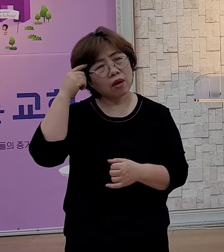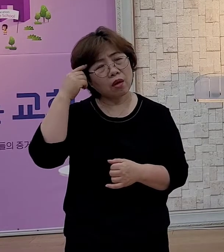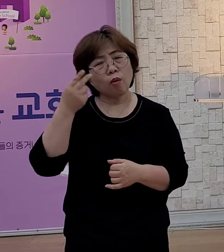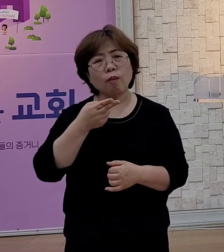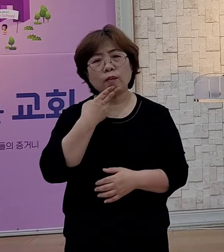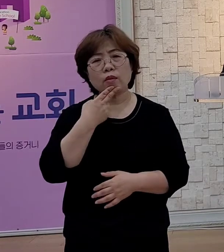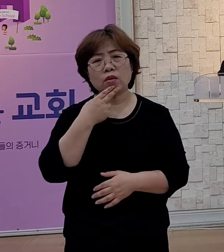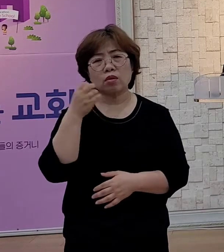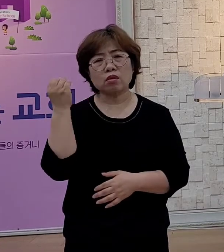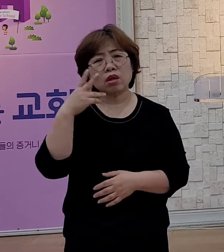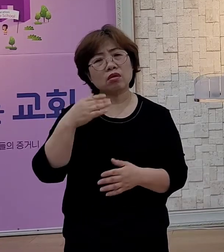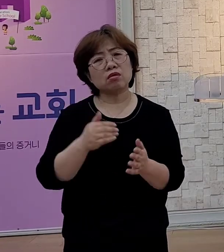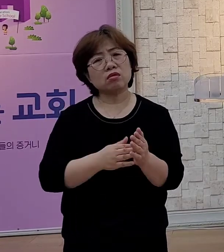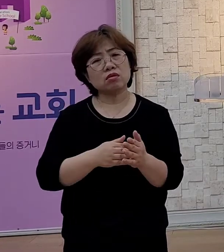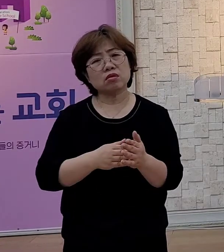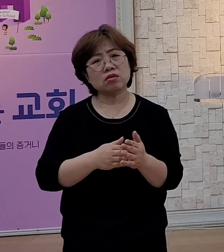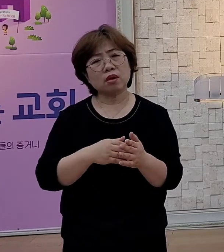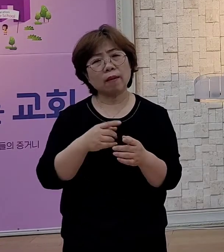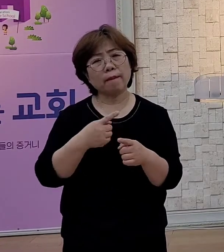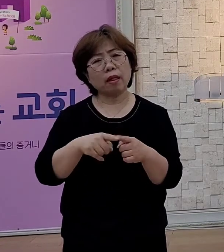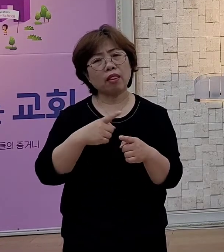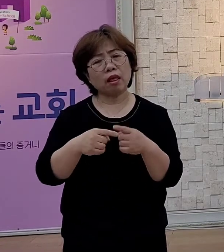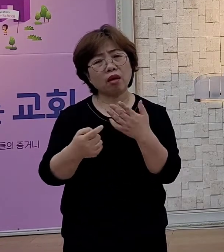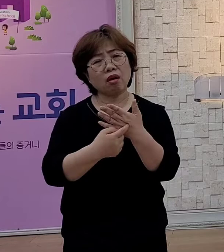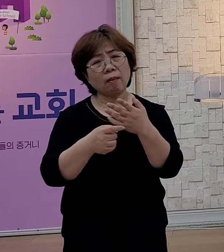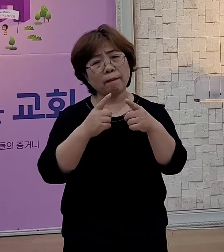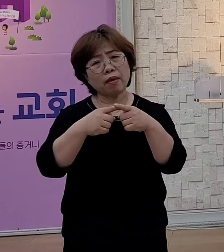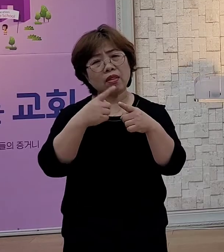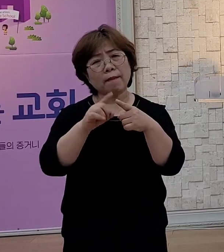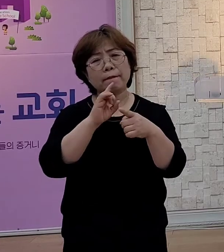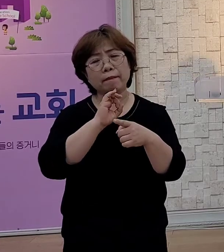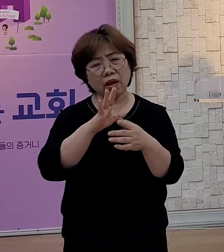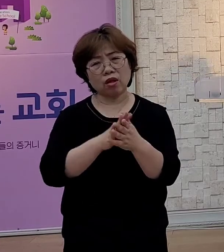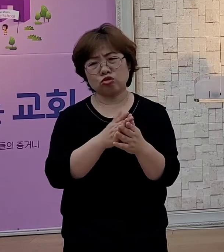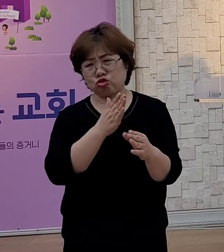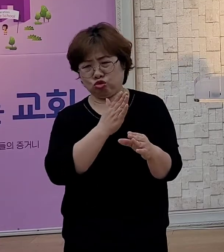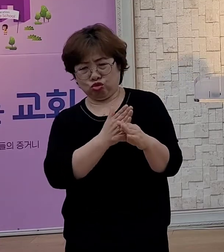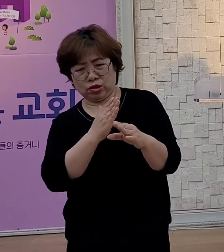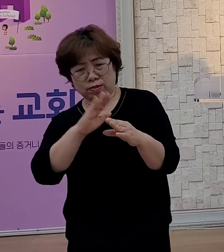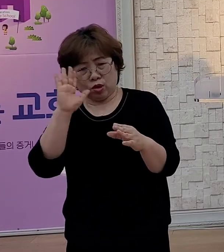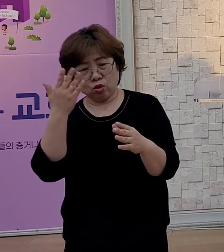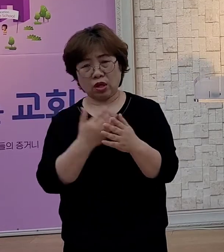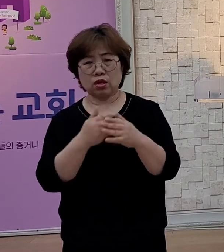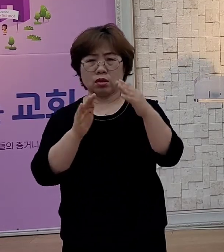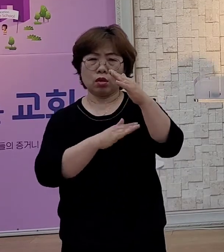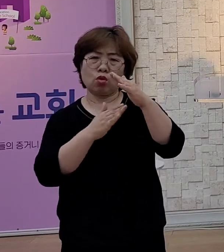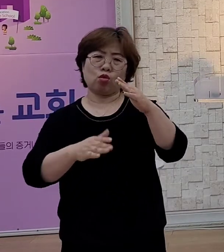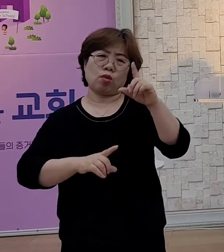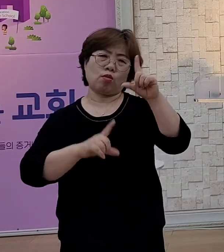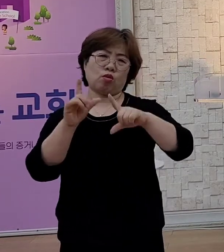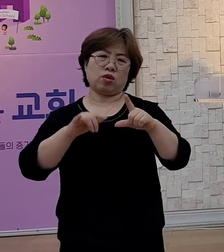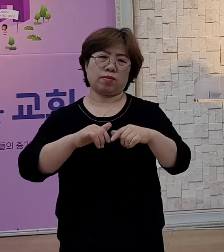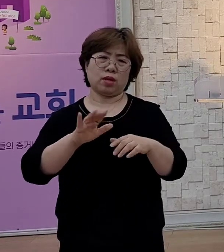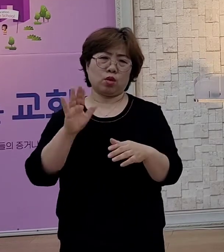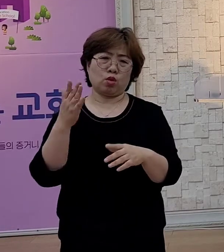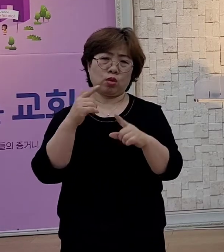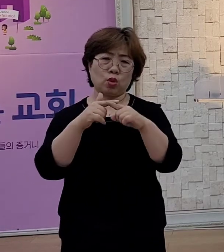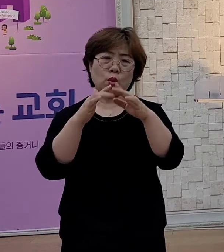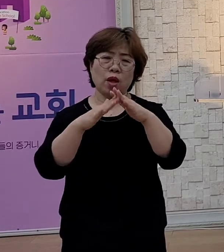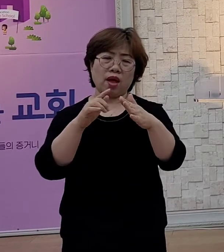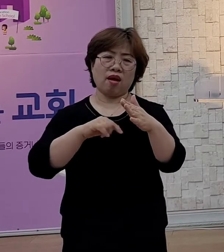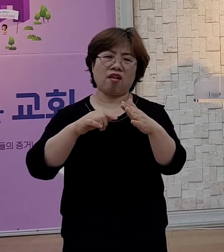단지 외모나 옷차림이 초라했기 때문에 은근히 그 사람을 이미 우리 마음 가운데